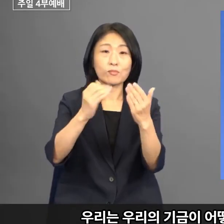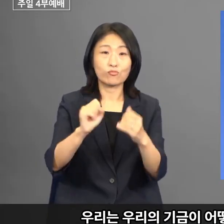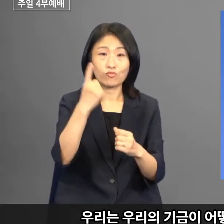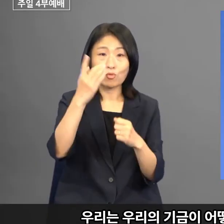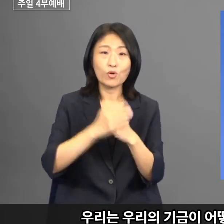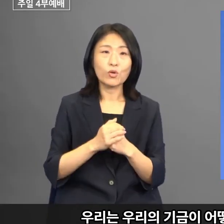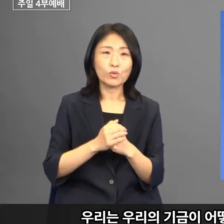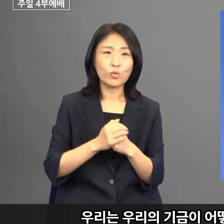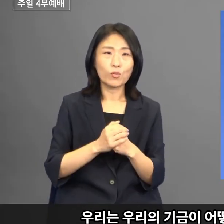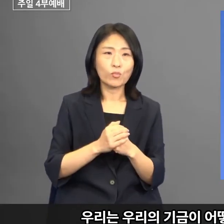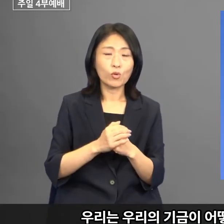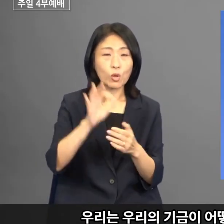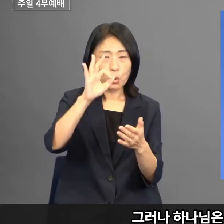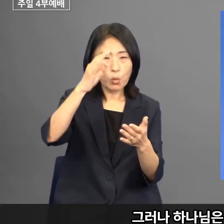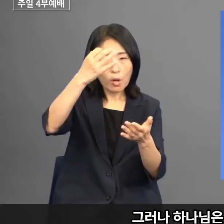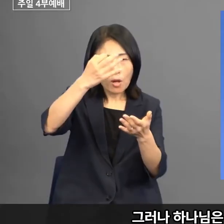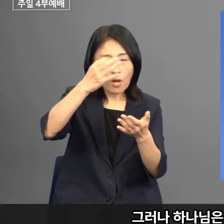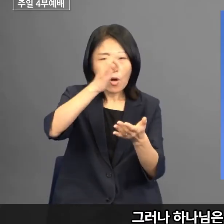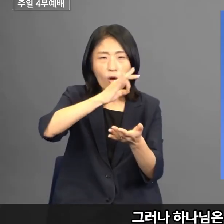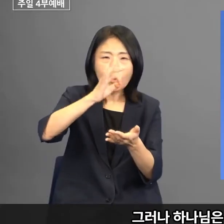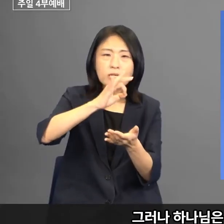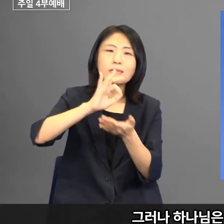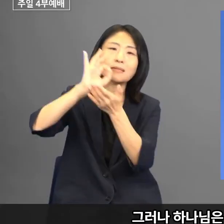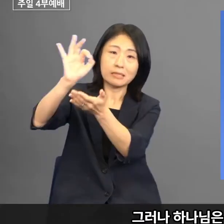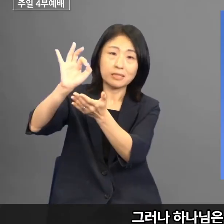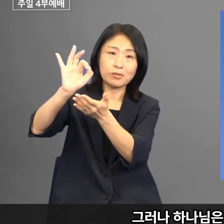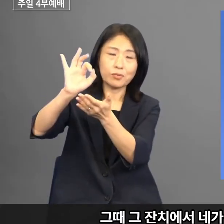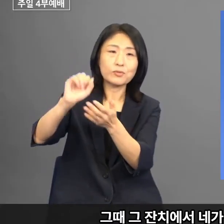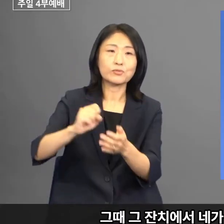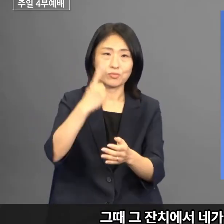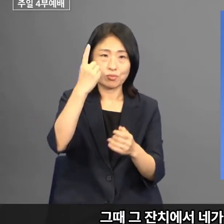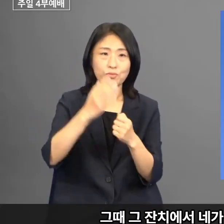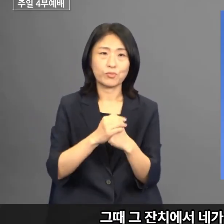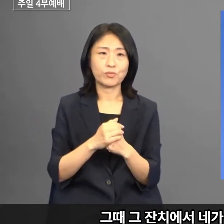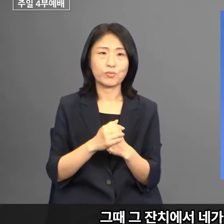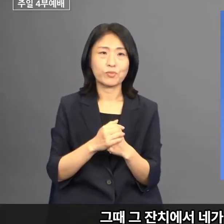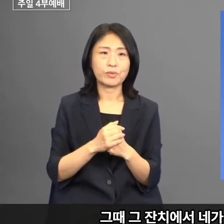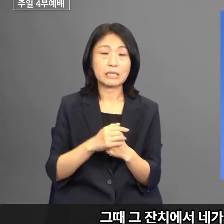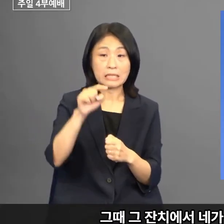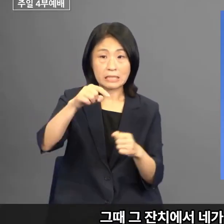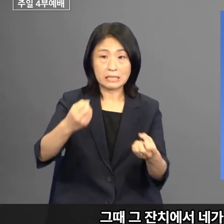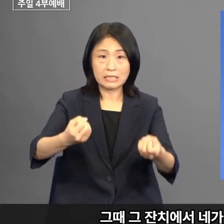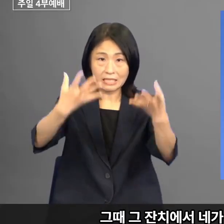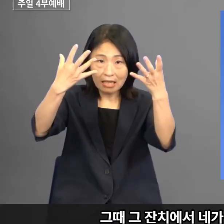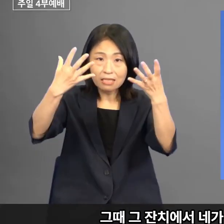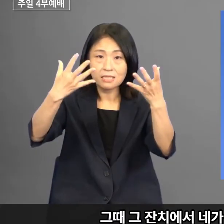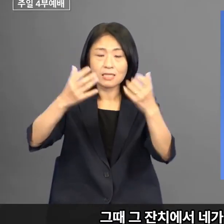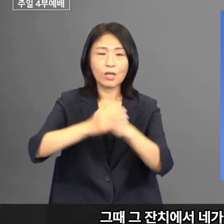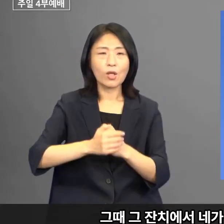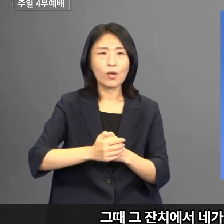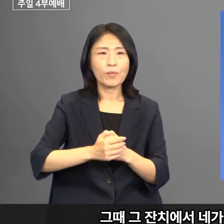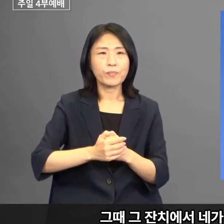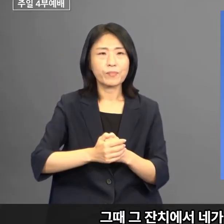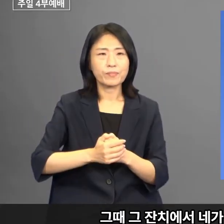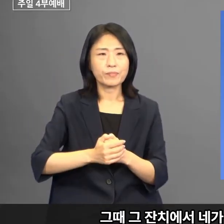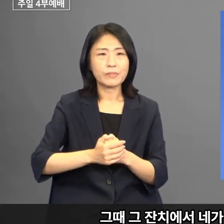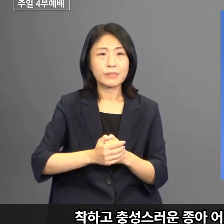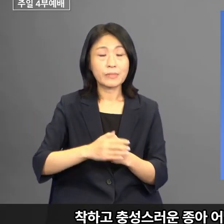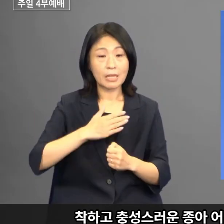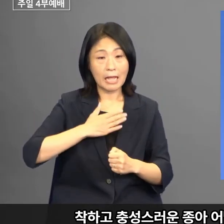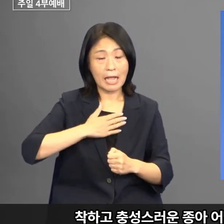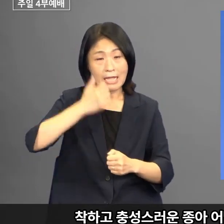우리의 기금이 어떻게 쓰인지 알 수 없을 거예요. 그러나 하나님은 다 알고 계시거든. 그때 그 잔치에서 너가 그런 일을 했지, 참